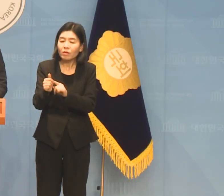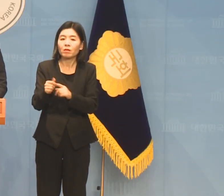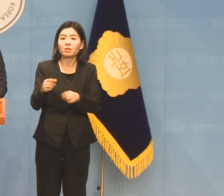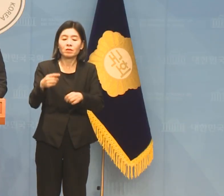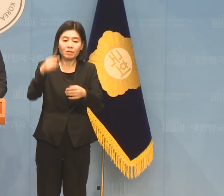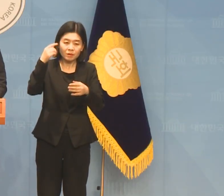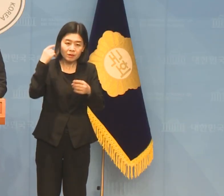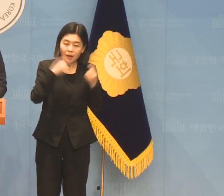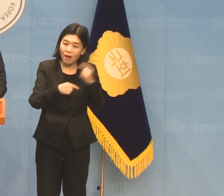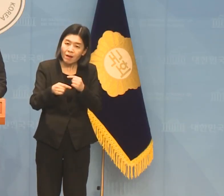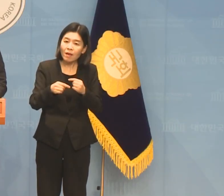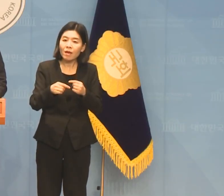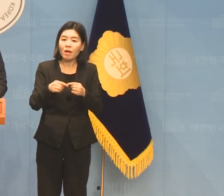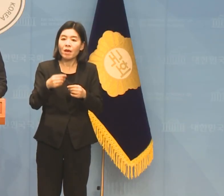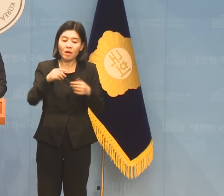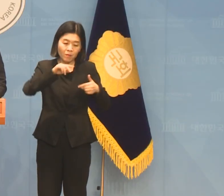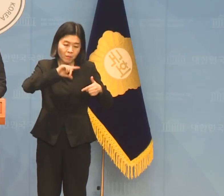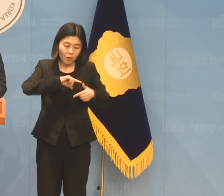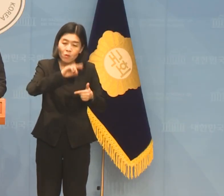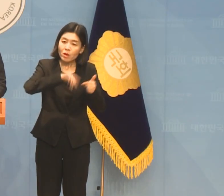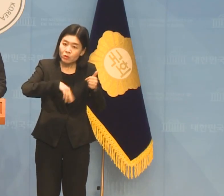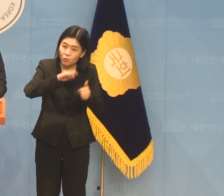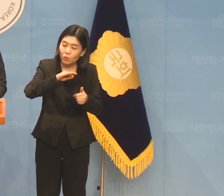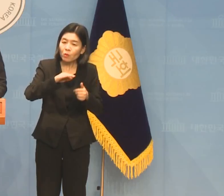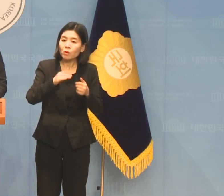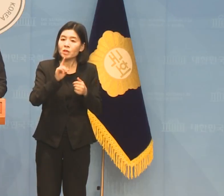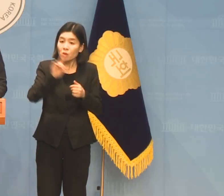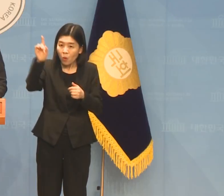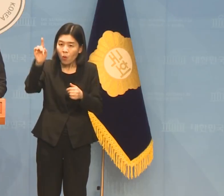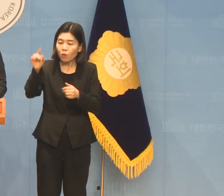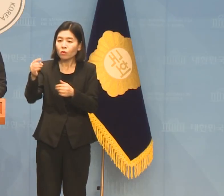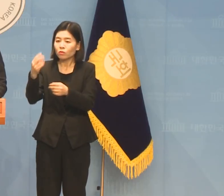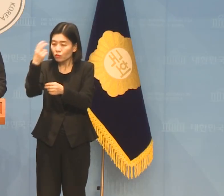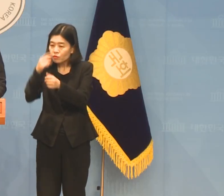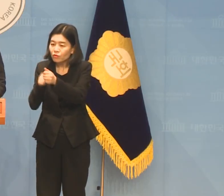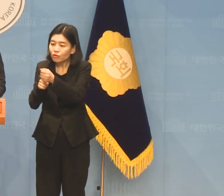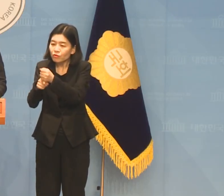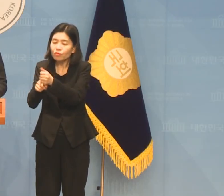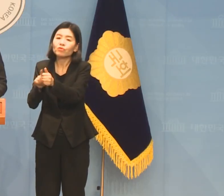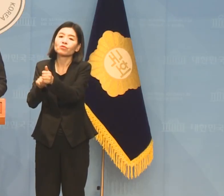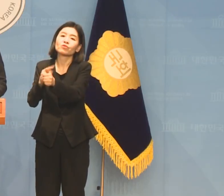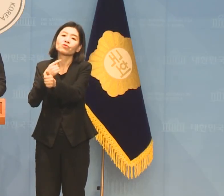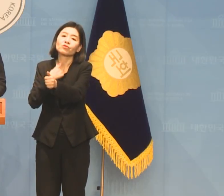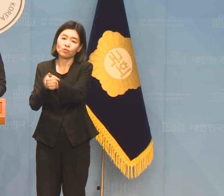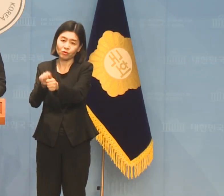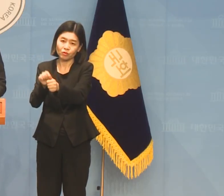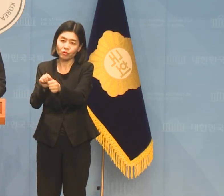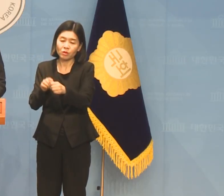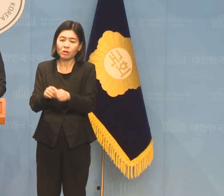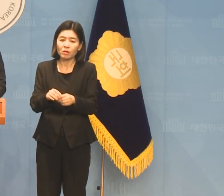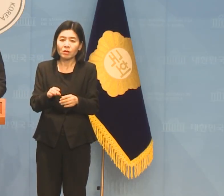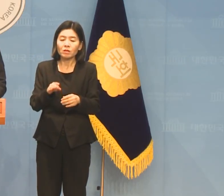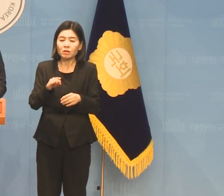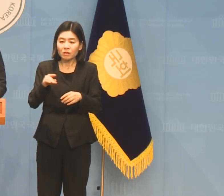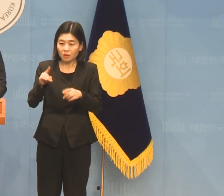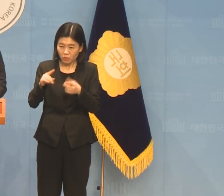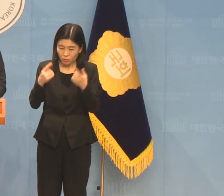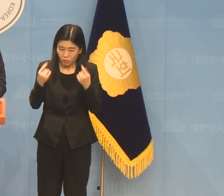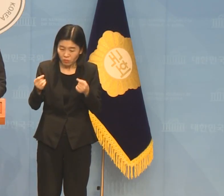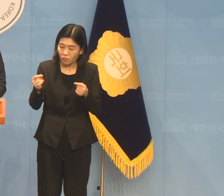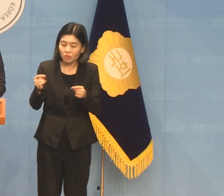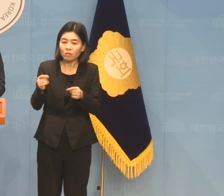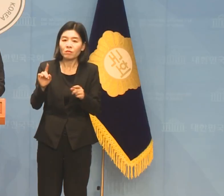혐의로 수사를 받은 바 있습니다. 진정한 의회 독재는 바로 이런 행위일 것입니다. 국민의힘 대선 지주자 거짓말